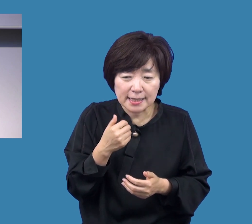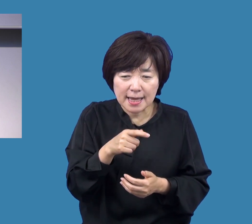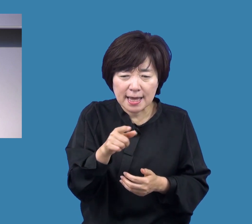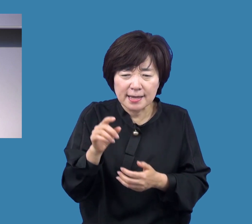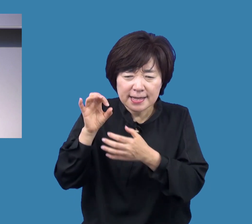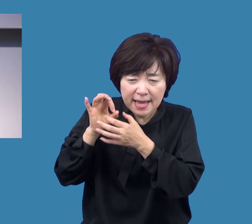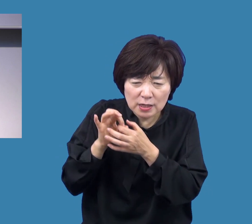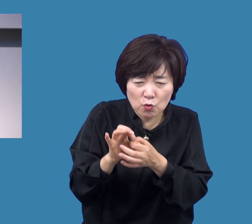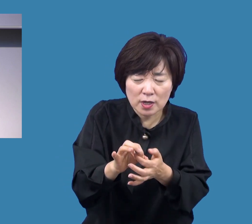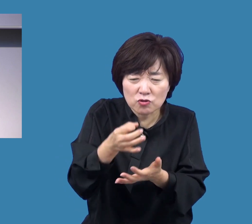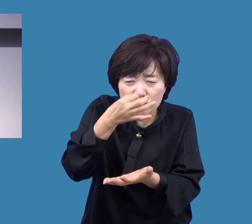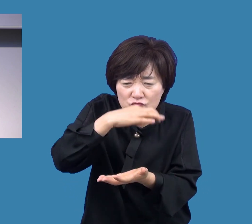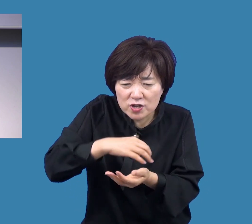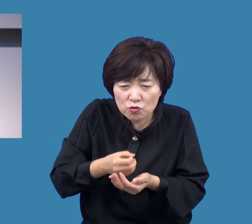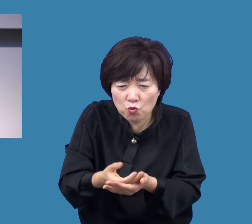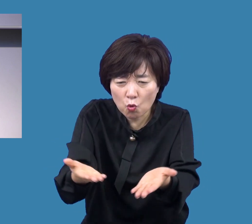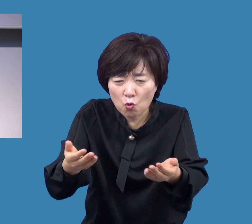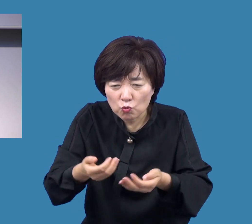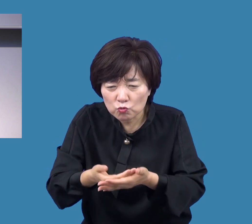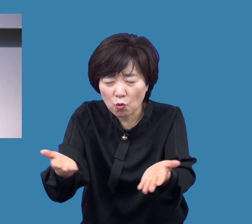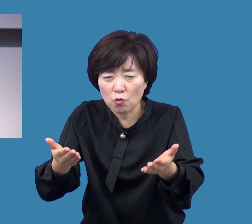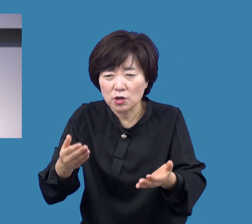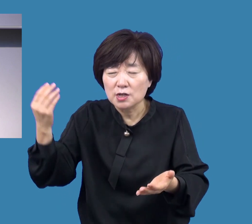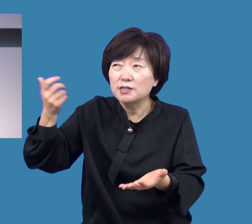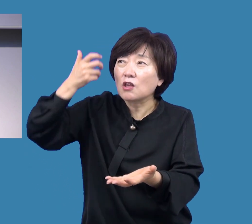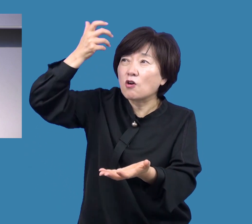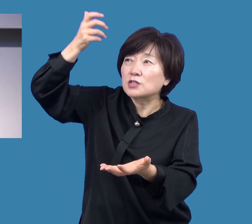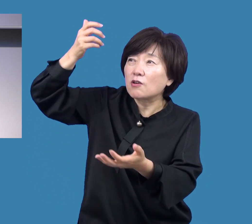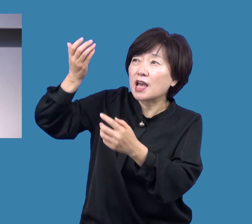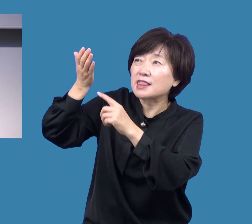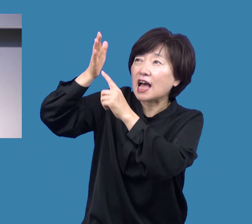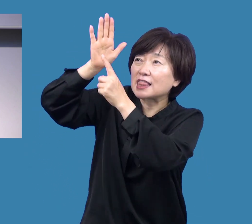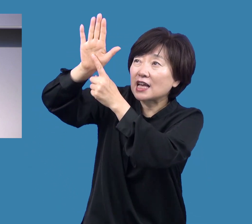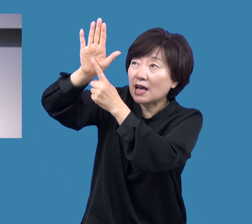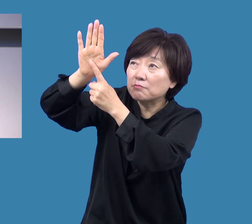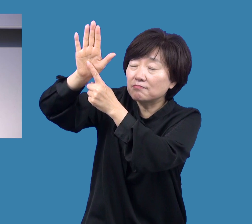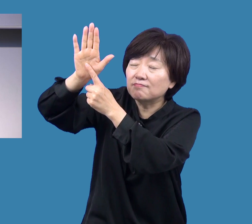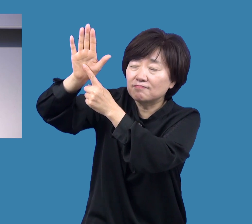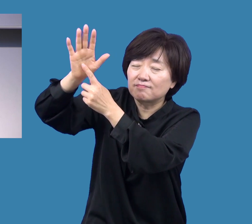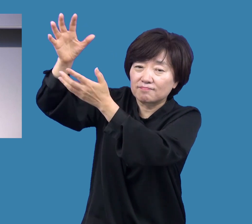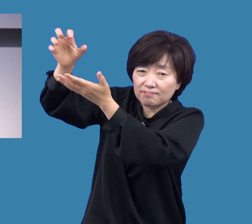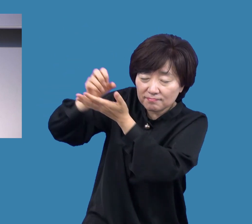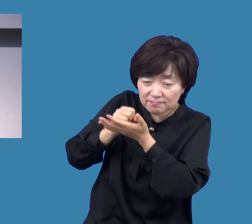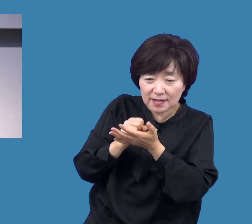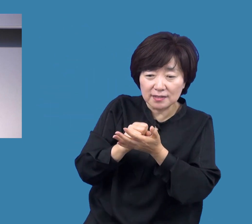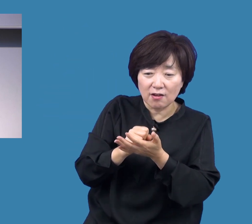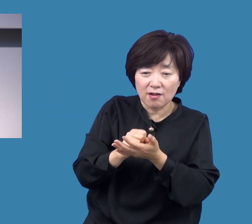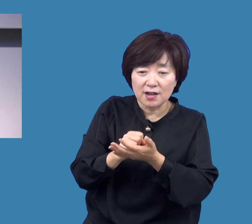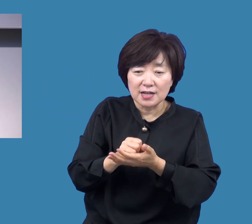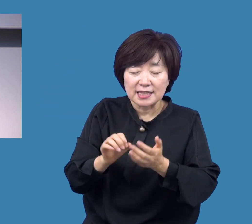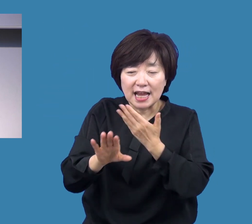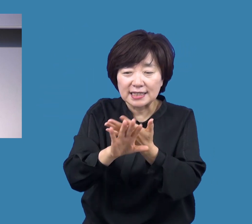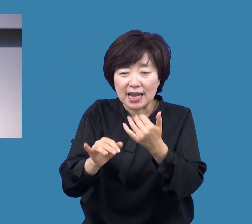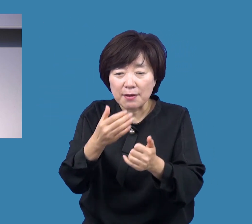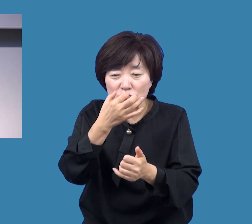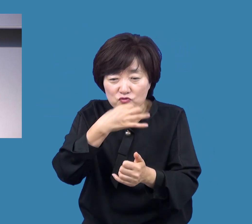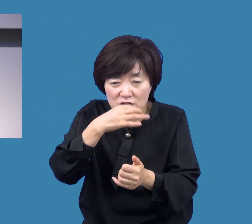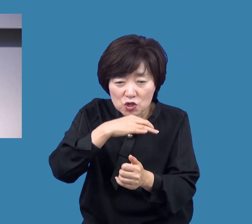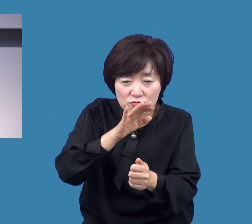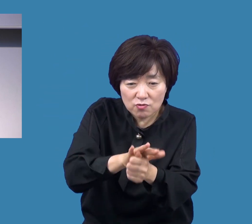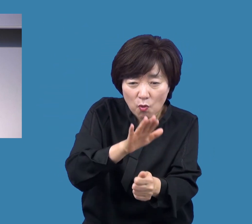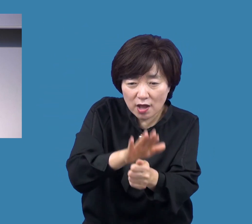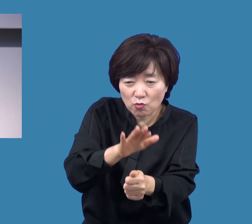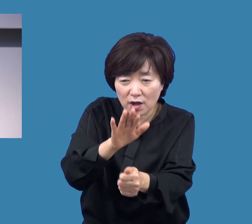누군가에게 계속 유익함을, 성령의 나타내심을 주신 것은 유익하게 하라 그래. 누군가를 유익하게 하는 일들을 계속 하고